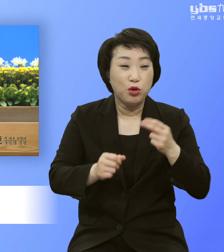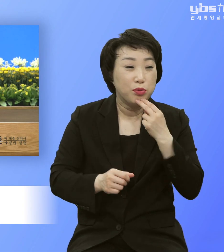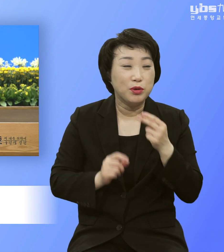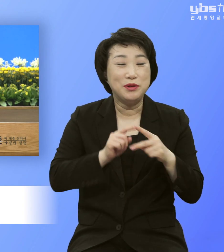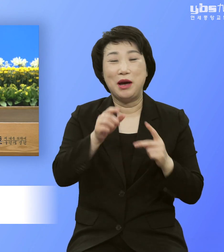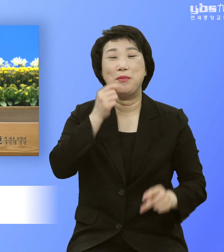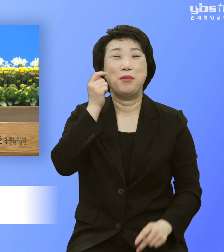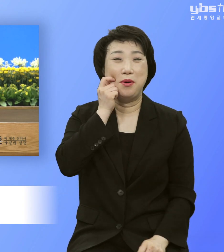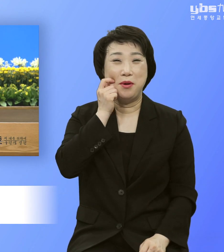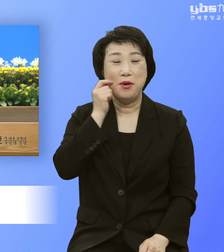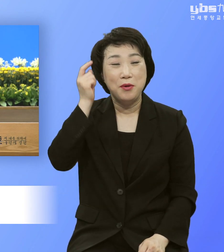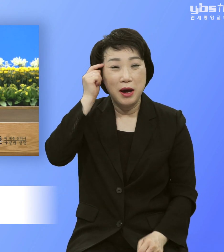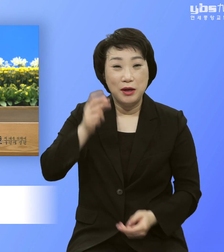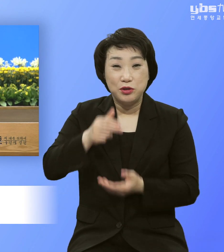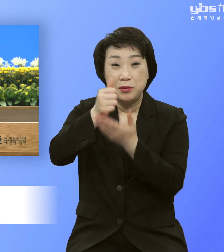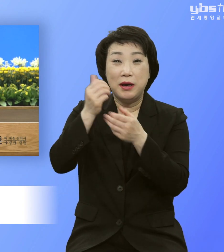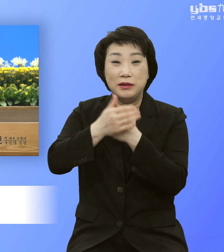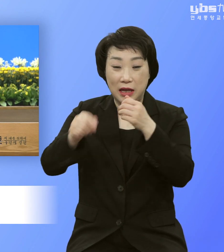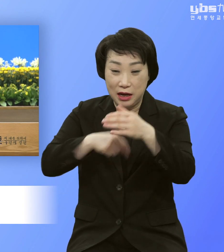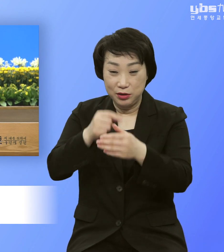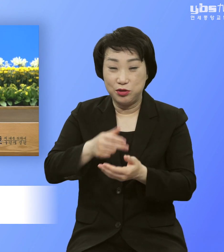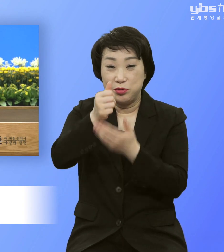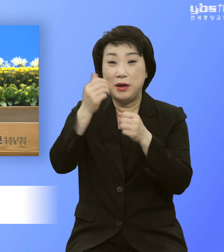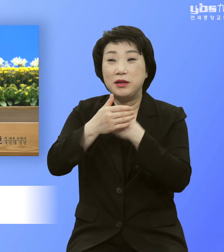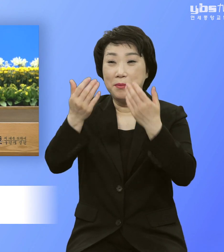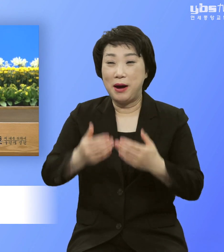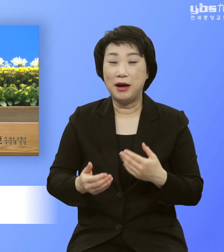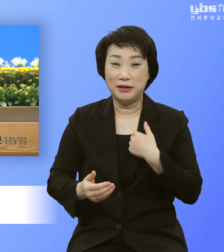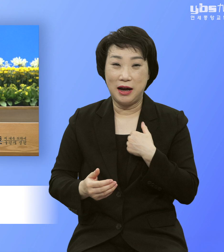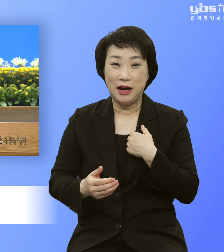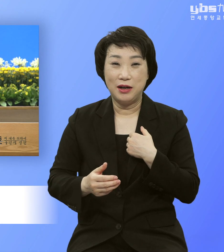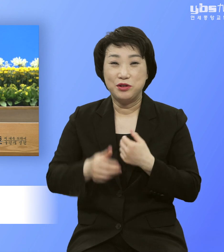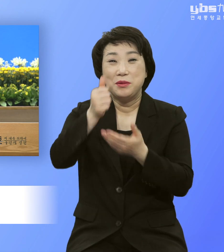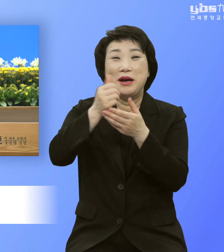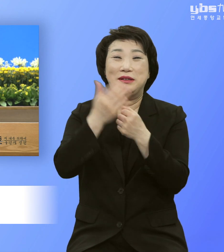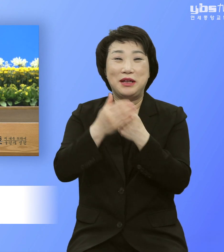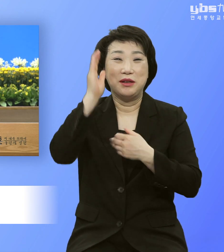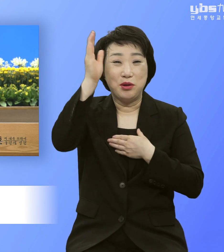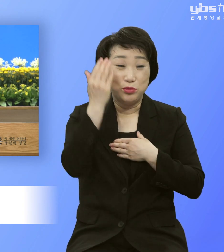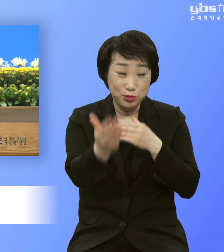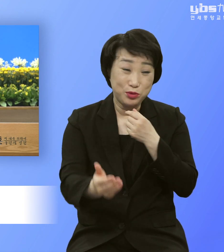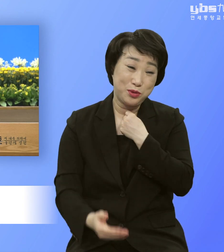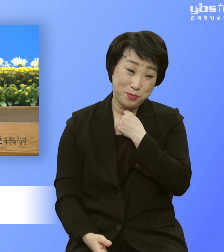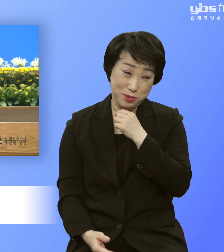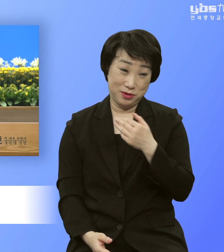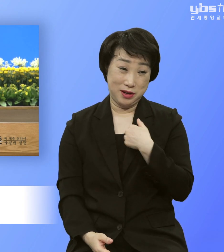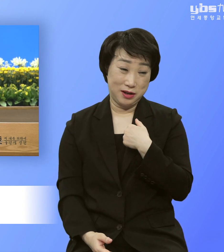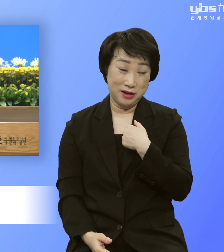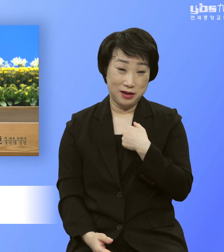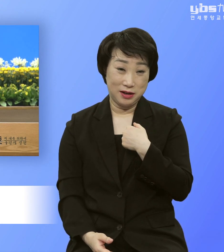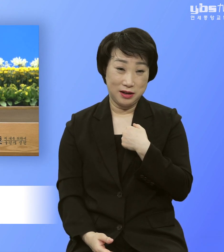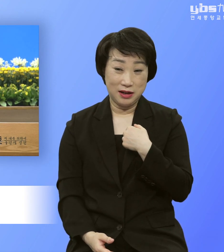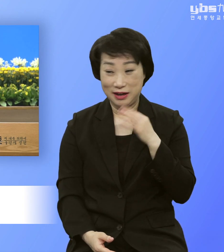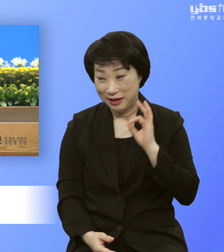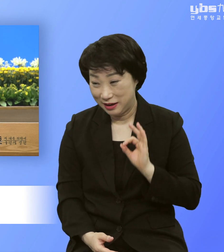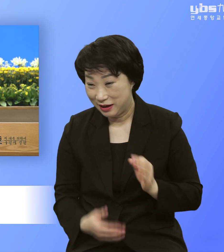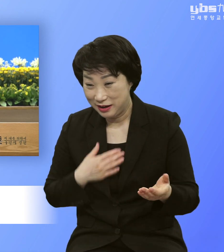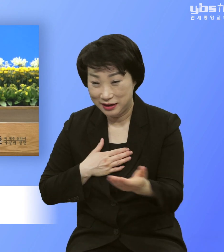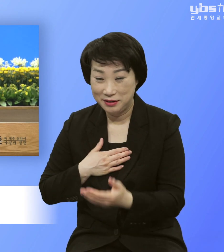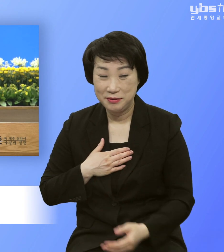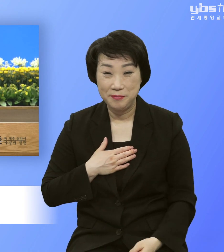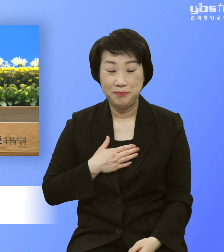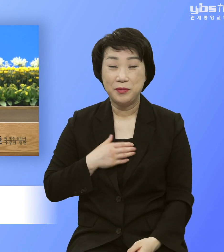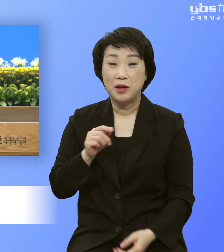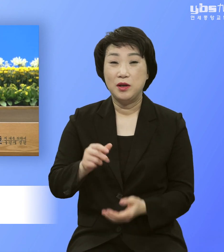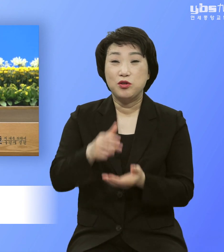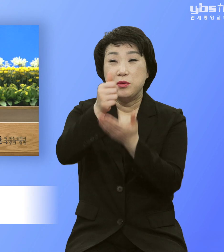안에서 그 은혜를 받은 자가 은혜를 말아야 된다 이 말이에요. 말아야 된다. 무슨 말인지 알아듣어요?